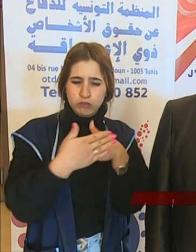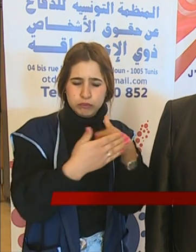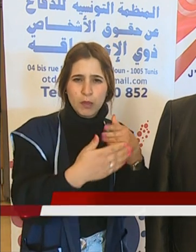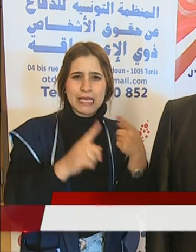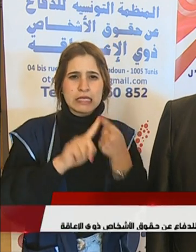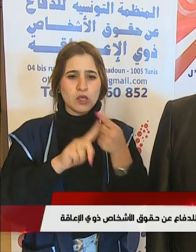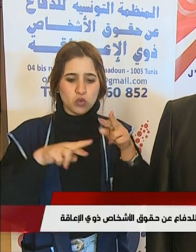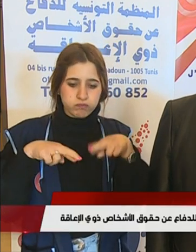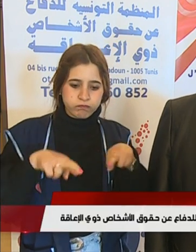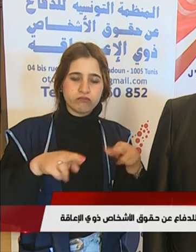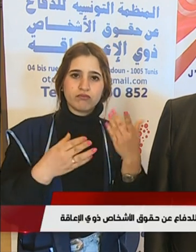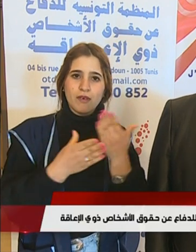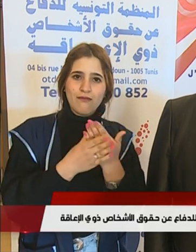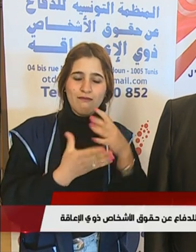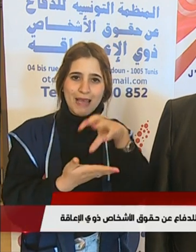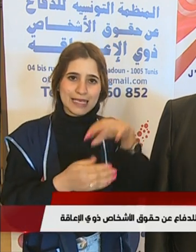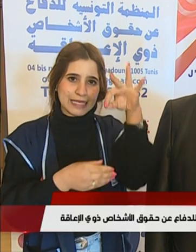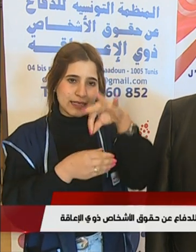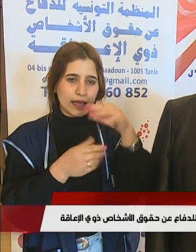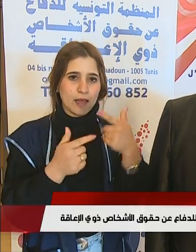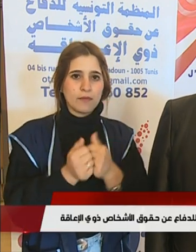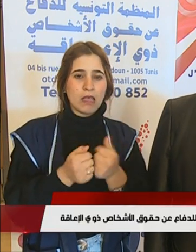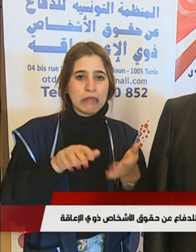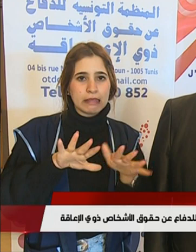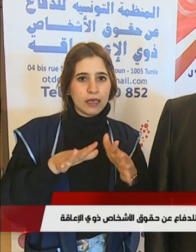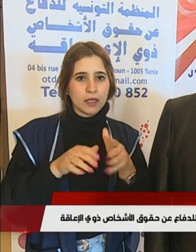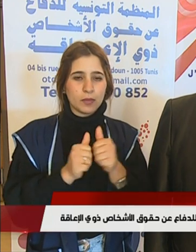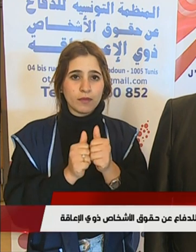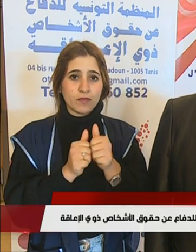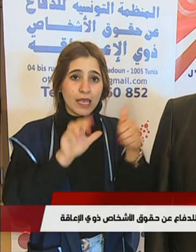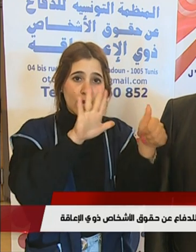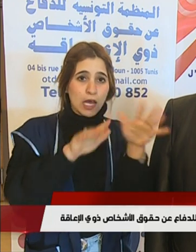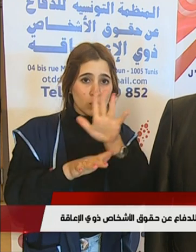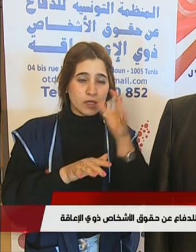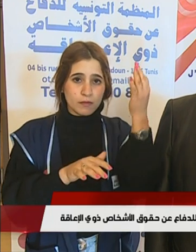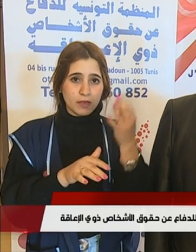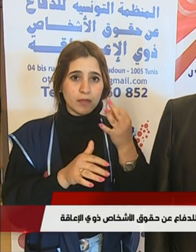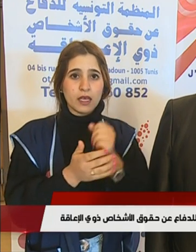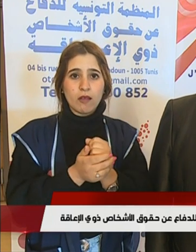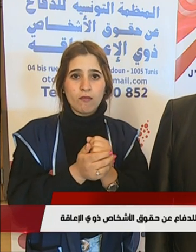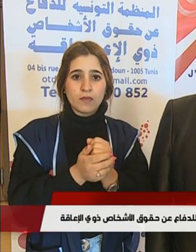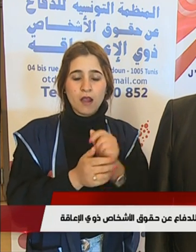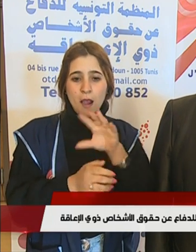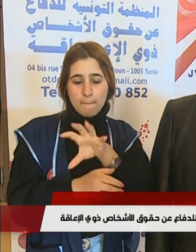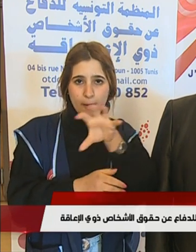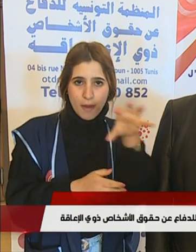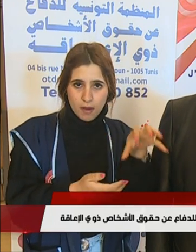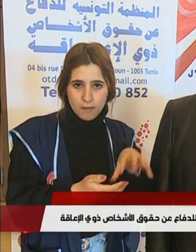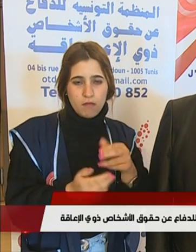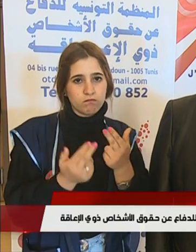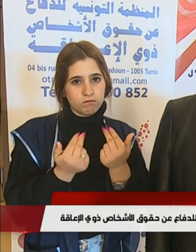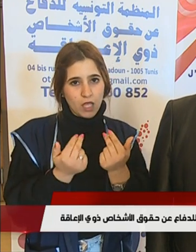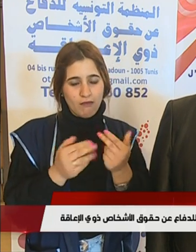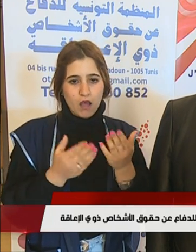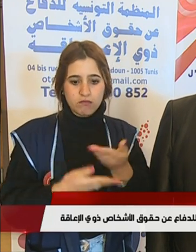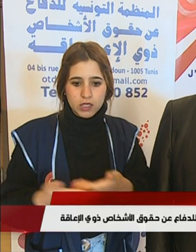التحتية داخل مراكز الاقتراع، اللي لقينا حوالي 65% مهيئة خارج محيط